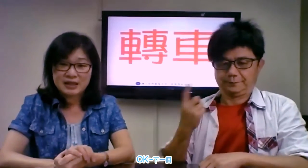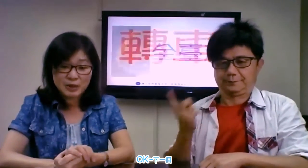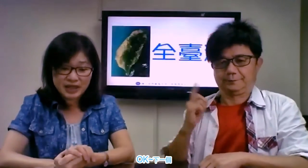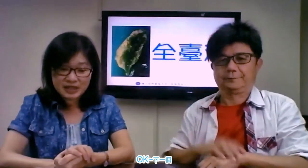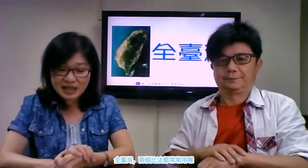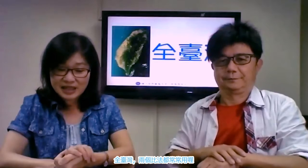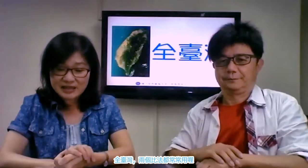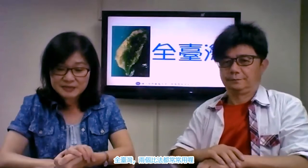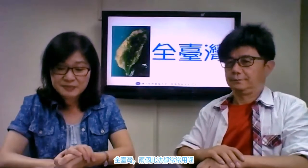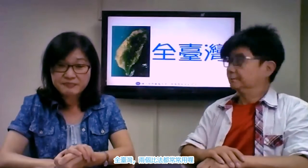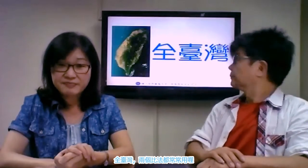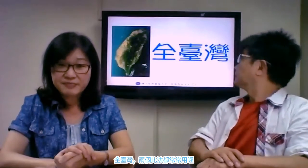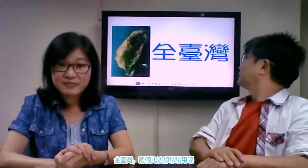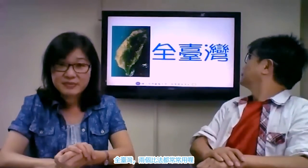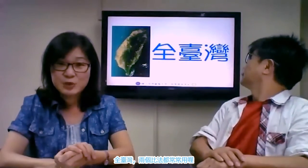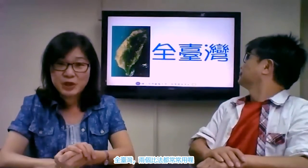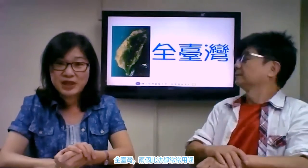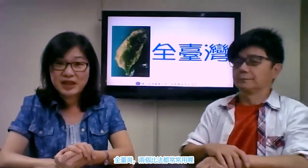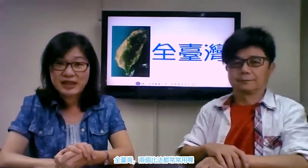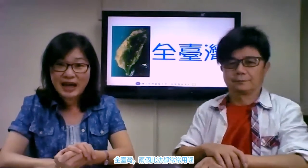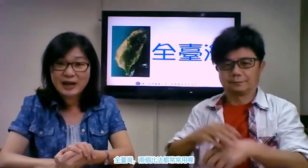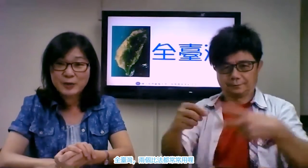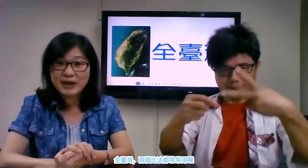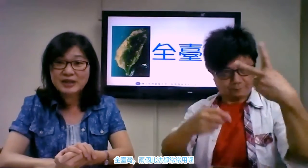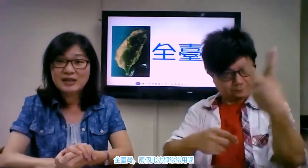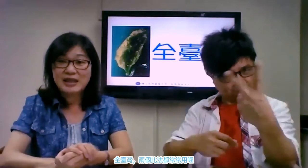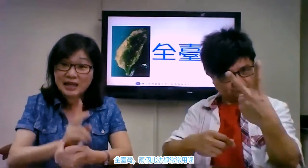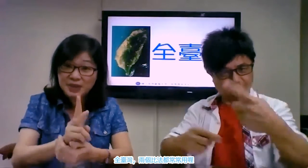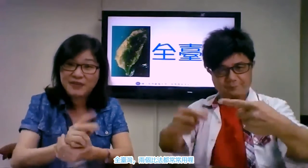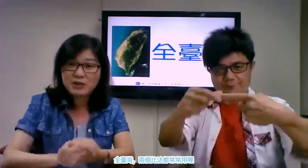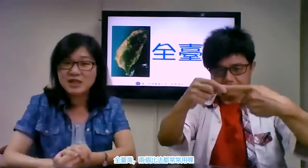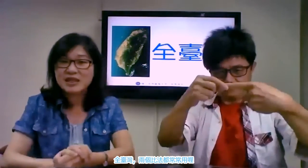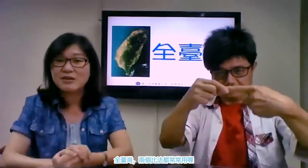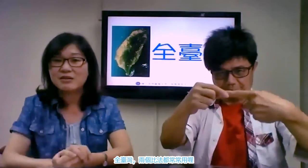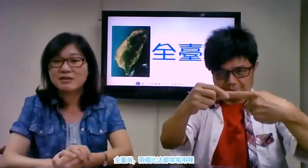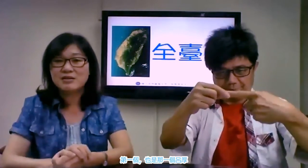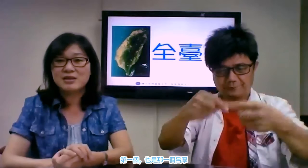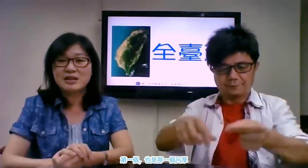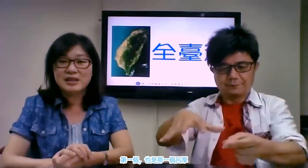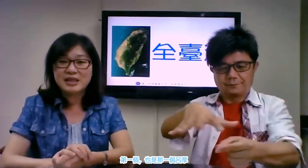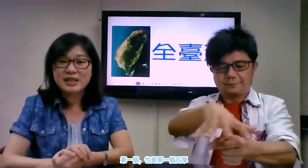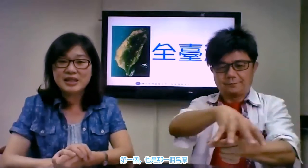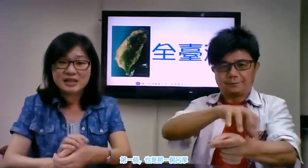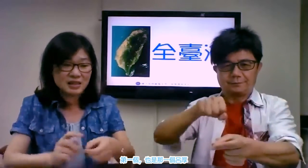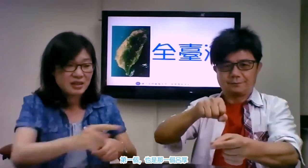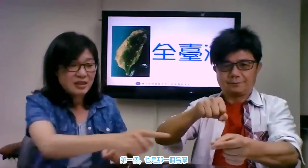OK， 下一个，全台湾两个笔法都常常用哦。第一个。捏